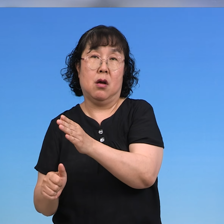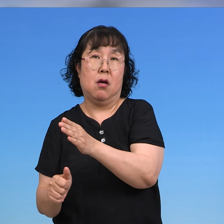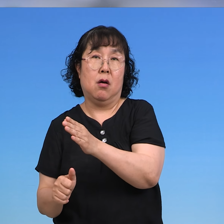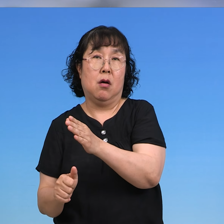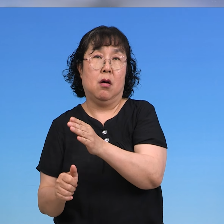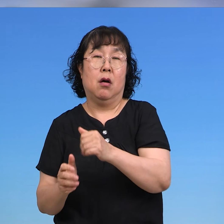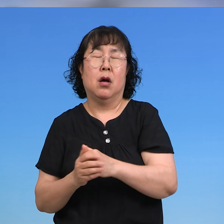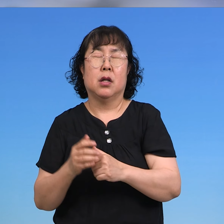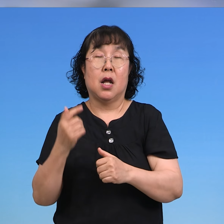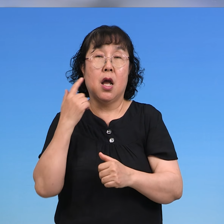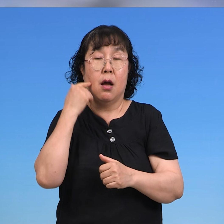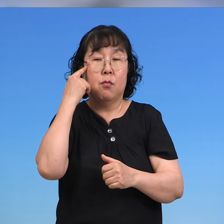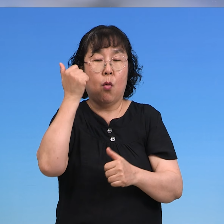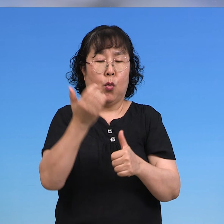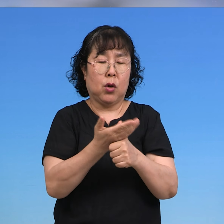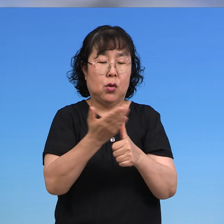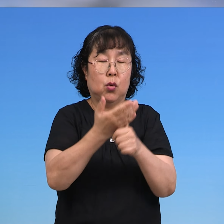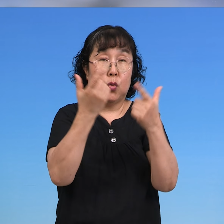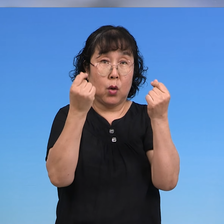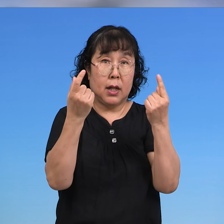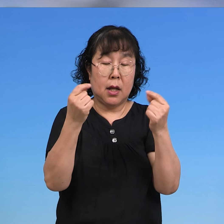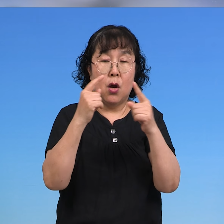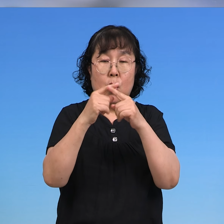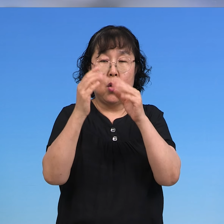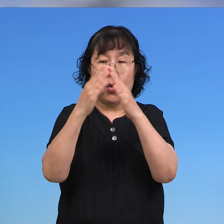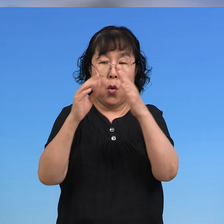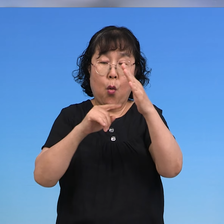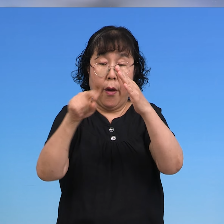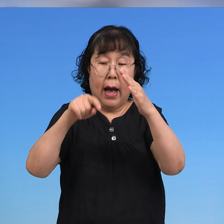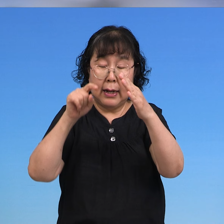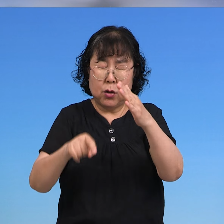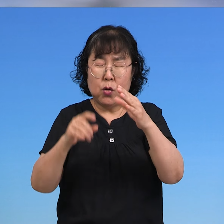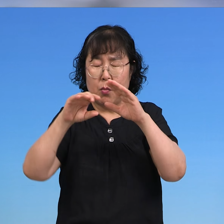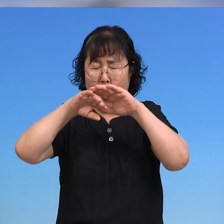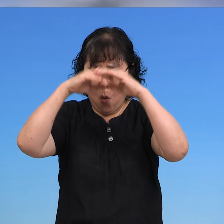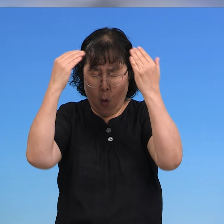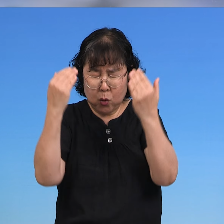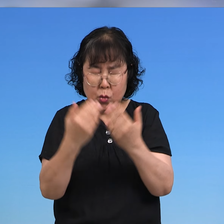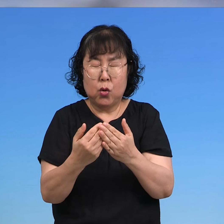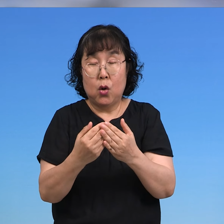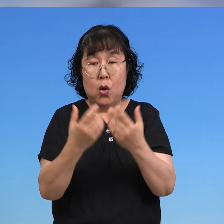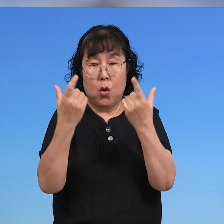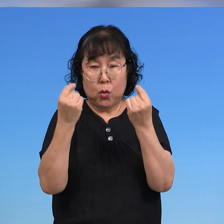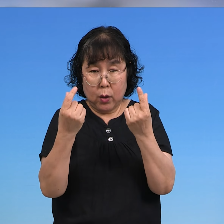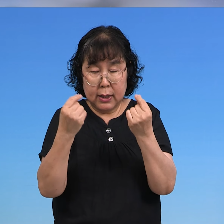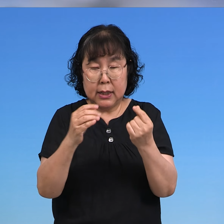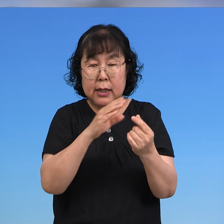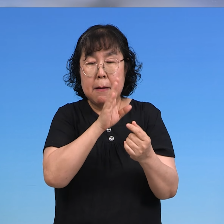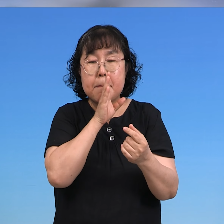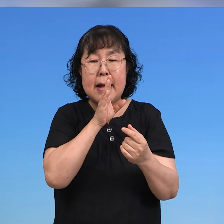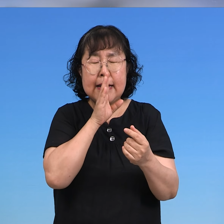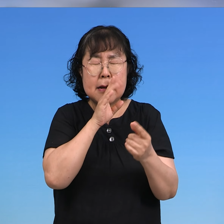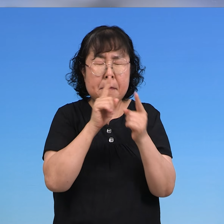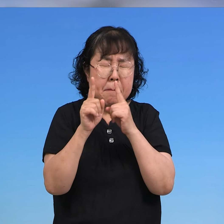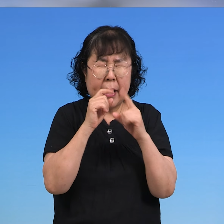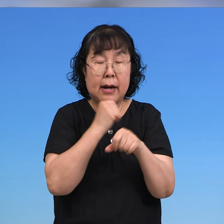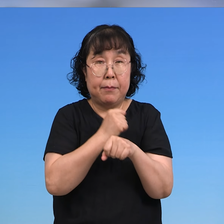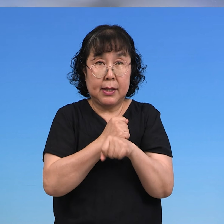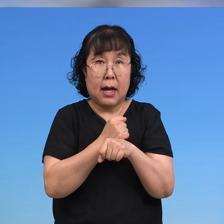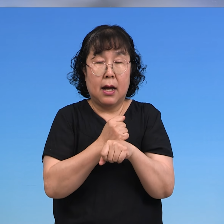한 명도 없습니다. 다 옳은 얘기예요. 확신하니까 그렇게 하고 있는 거죠. 그런데 그것들이 모여서